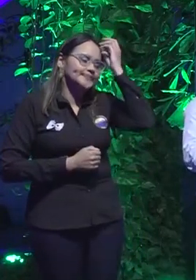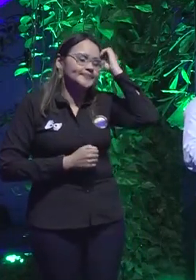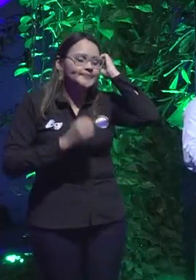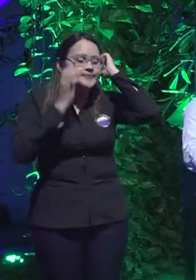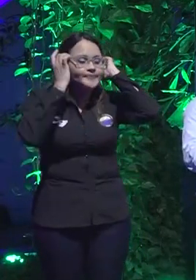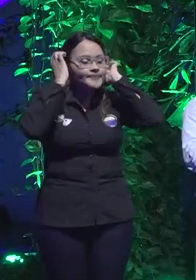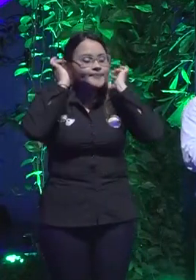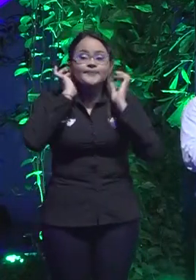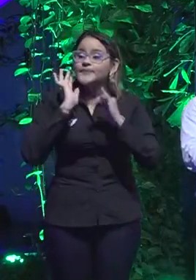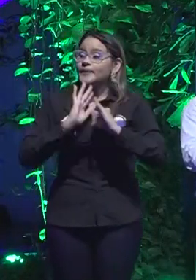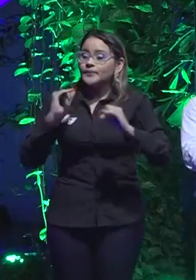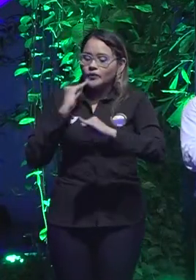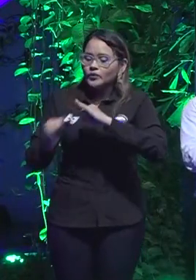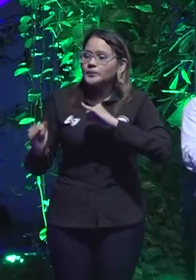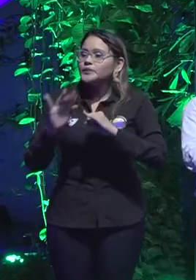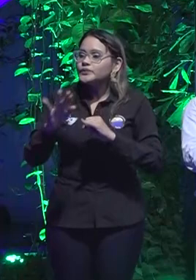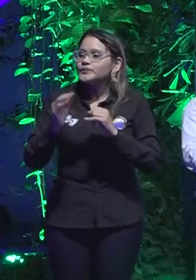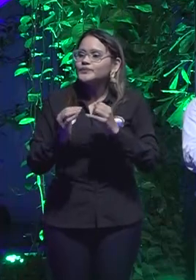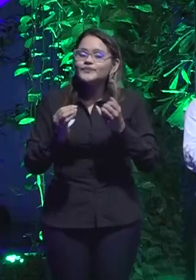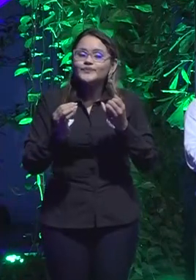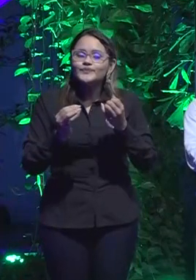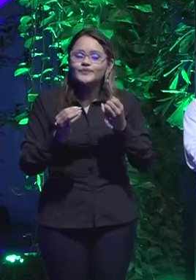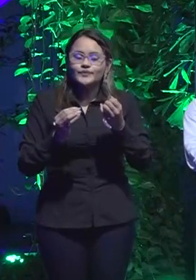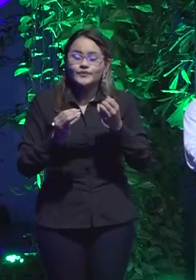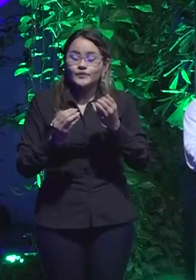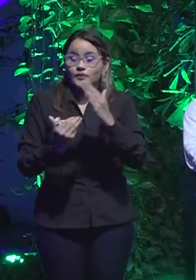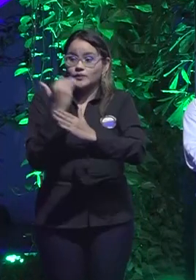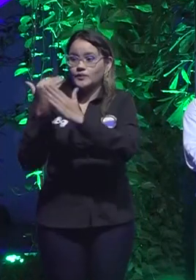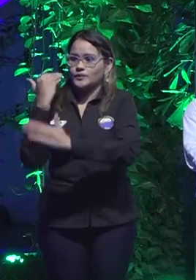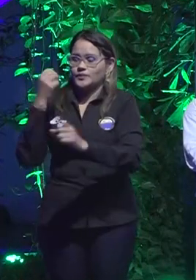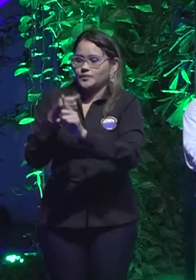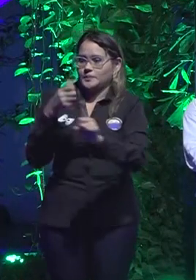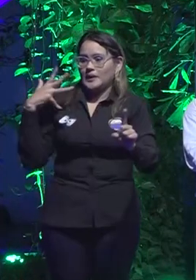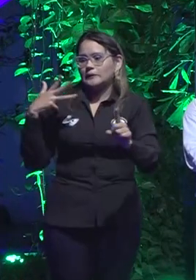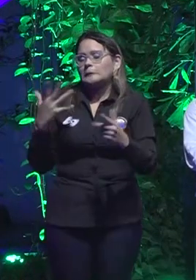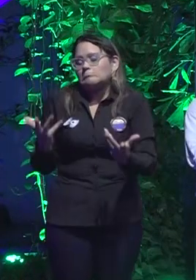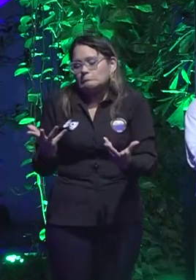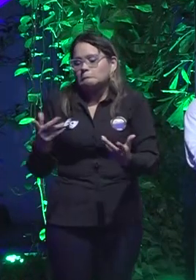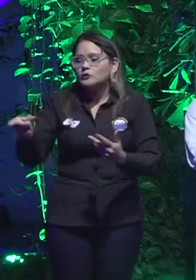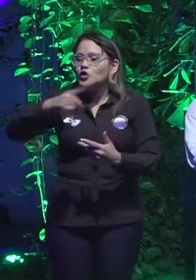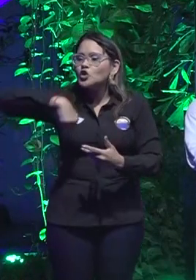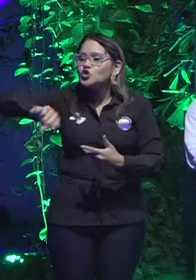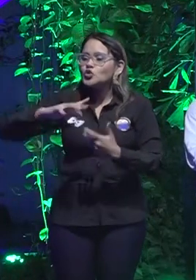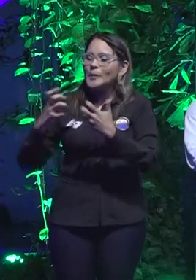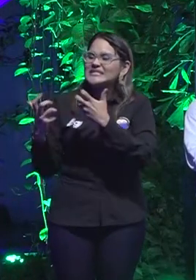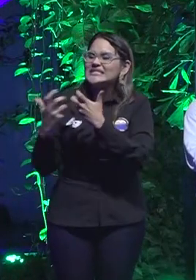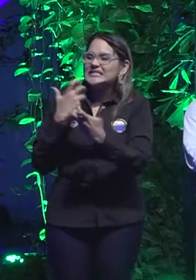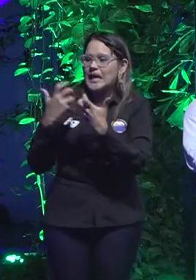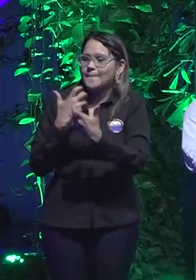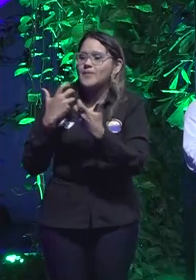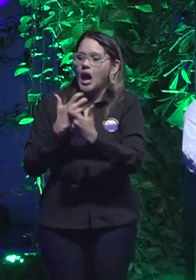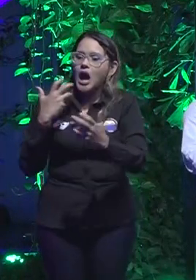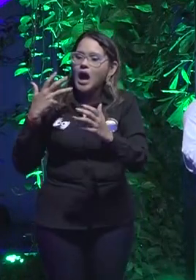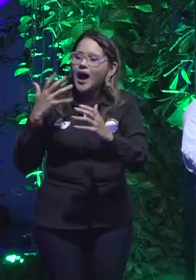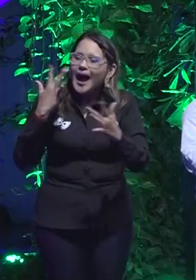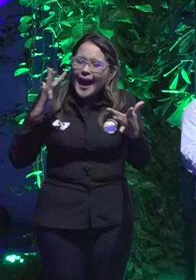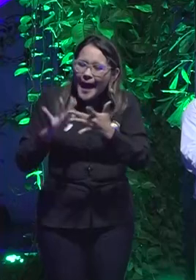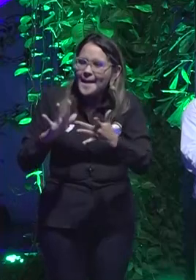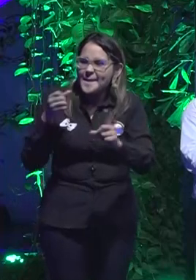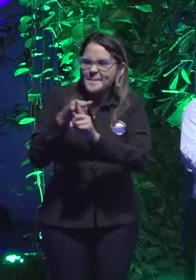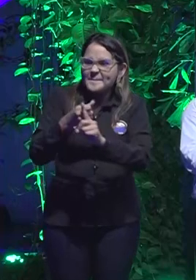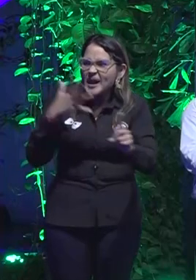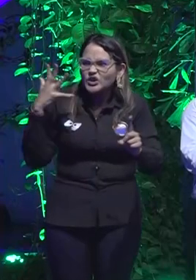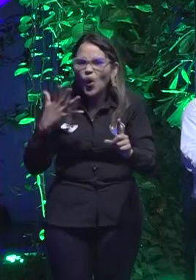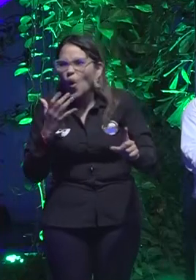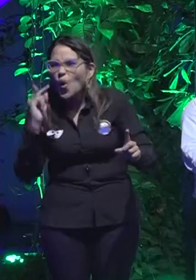Y finalmente, innovación e impacto. Pues no tenemos un buen sistema de información que nos permita medir impactos. De hecho, no tenemos un sistema de medición